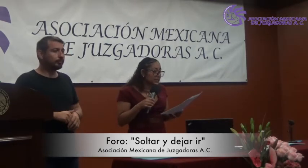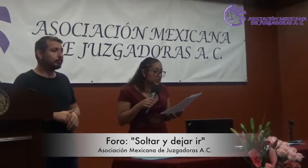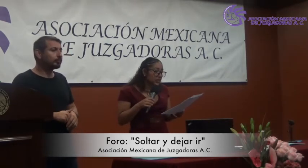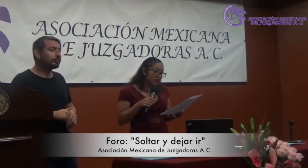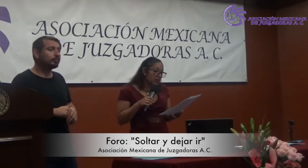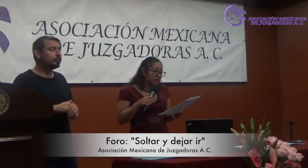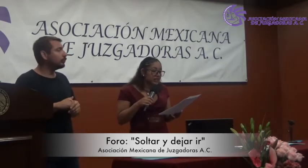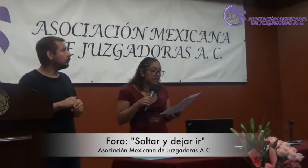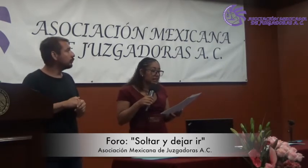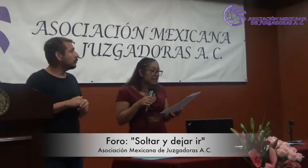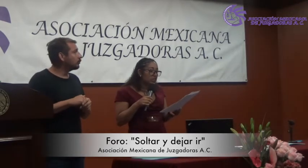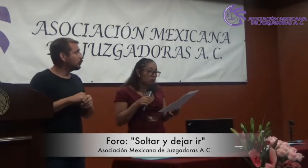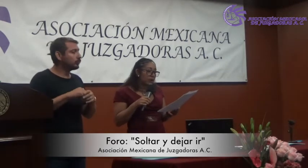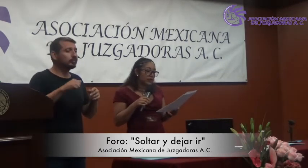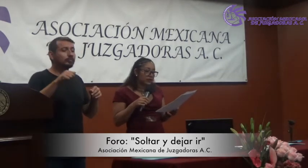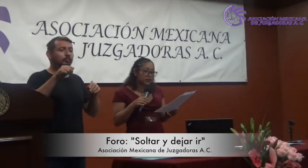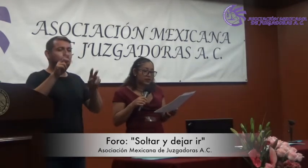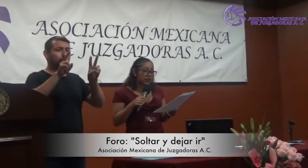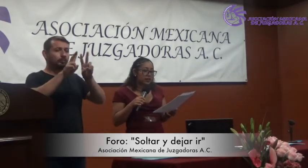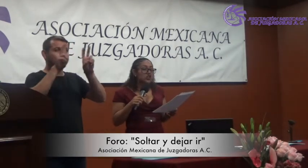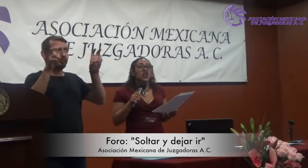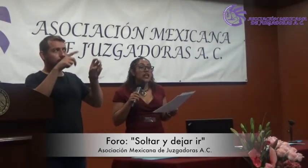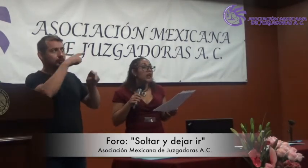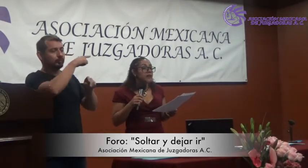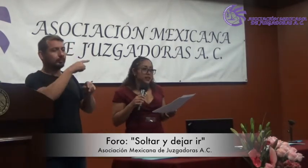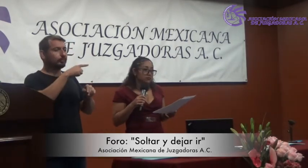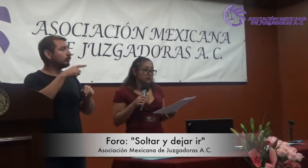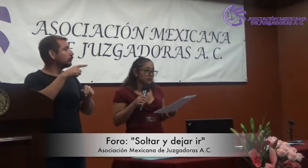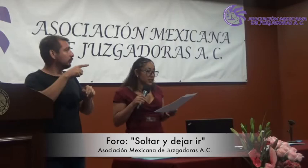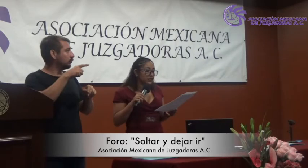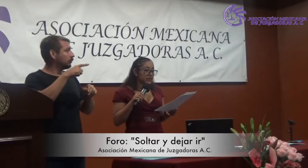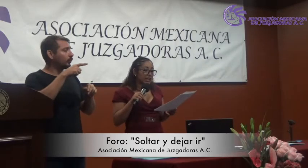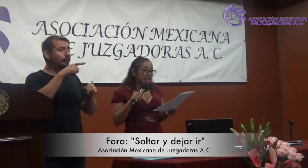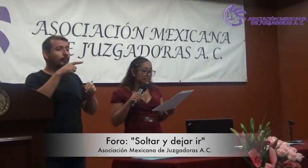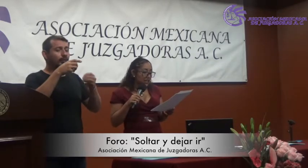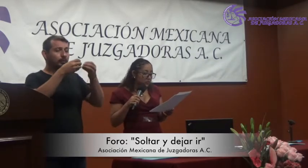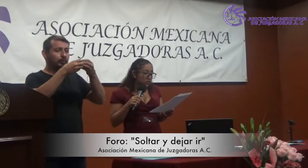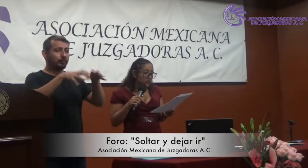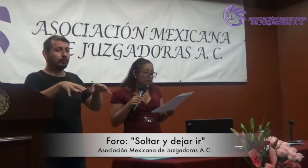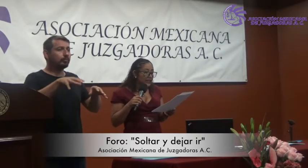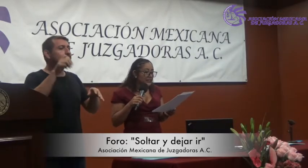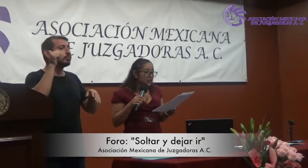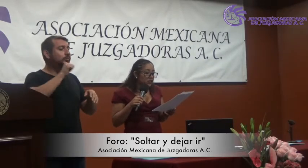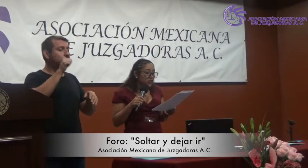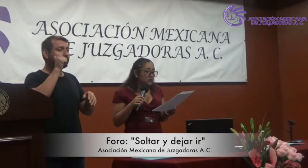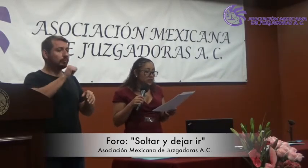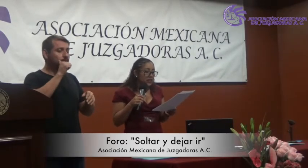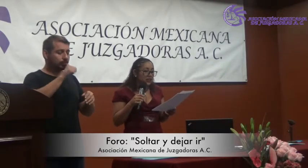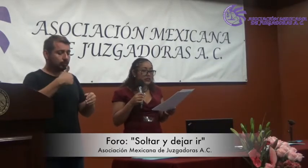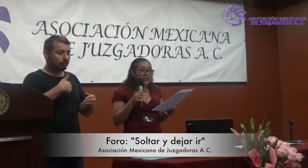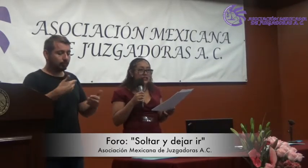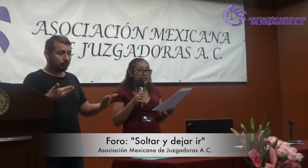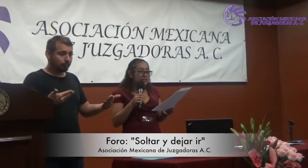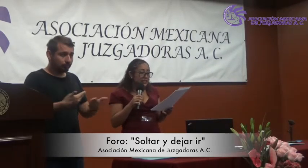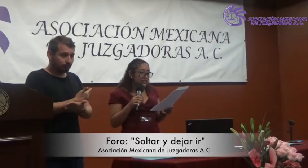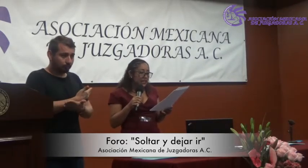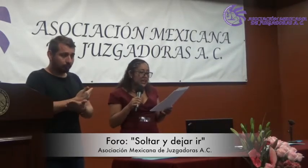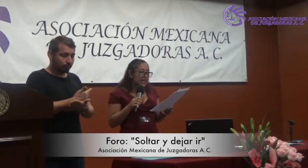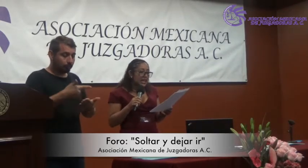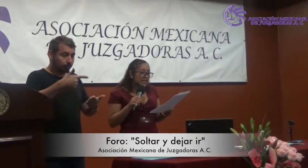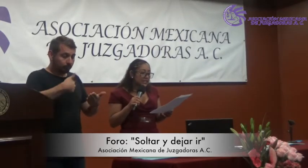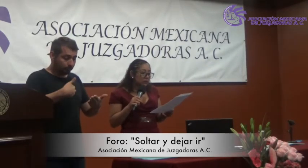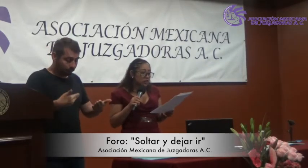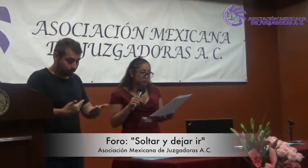La intención de regresar aquí es comprender que toda la vida, desde que nacemos hasta el último día de nuestra